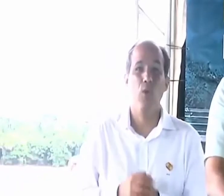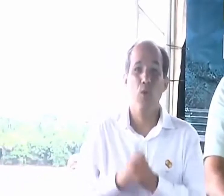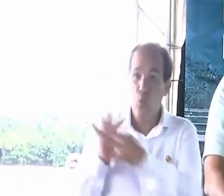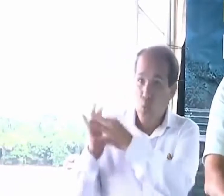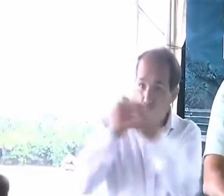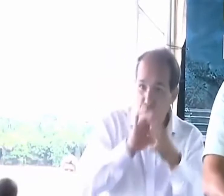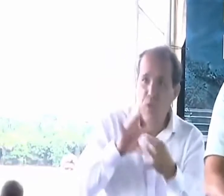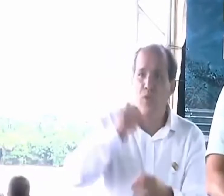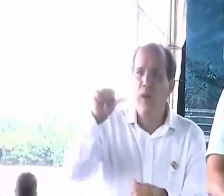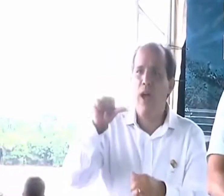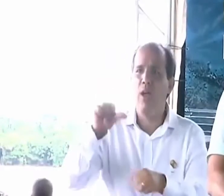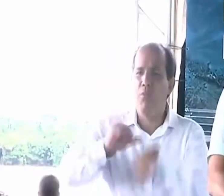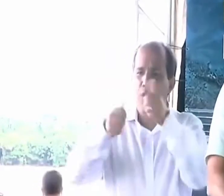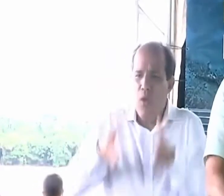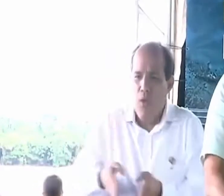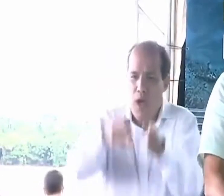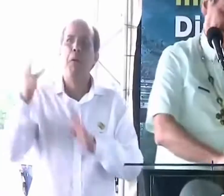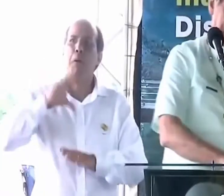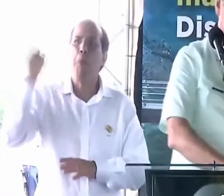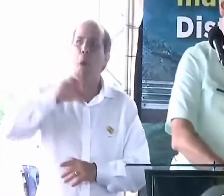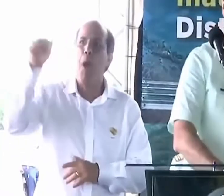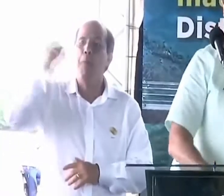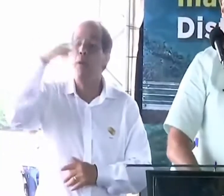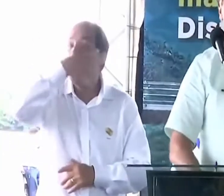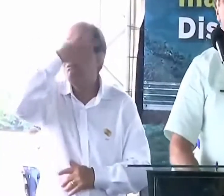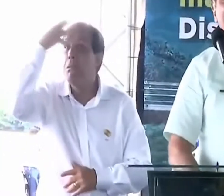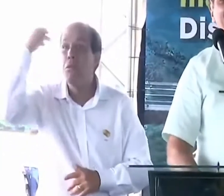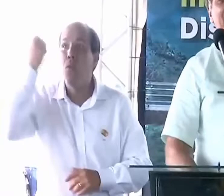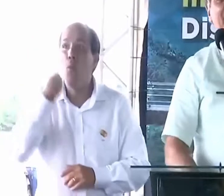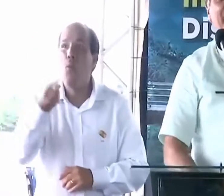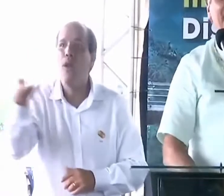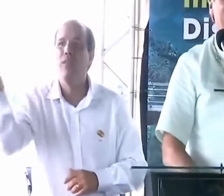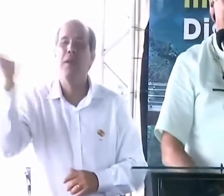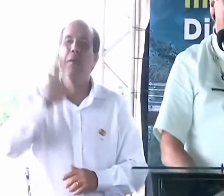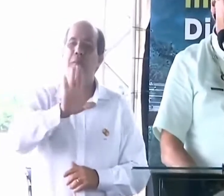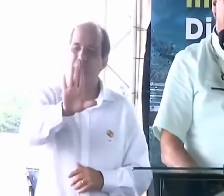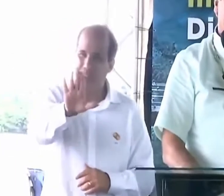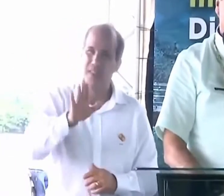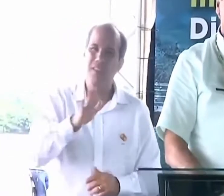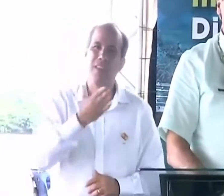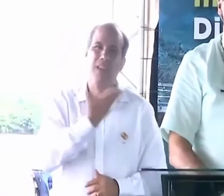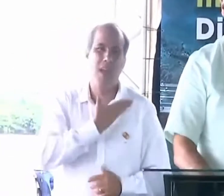Juntos nós mudaremos o destino desse Brasil. Mas, meus amigos,